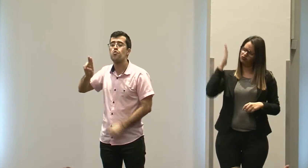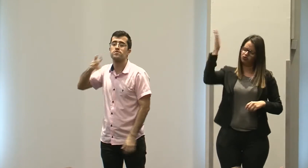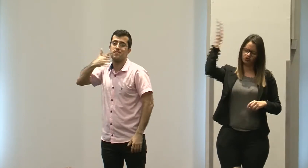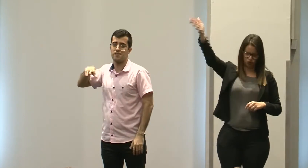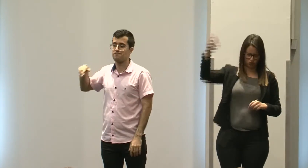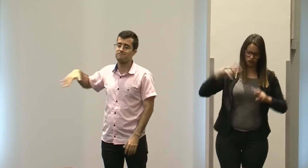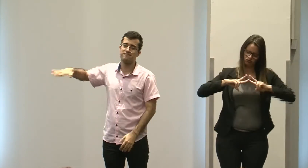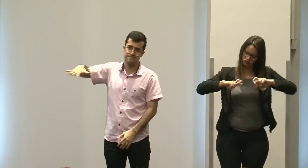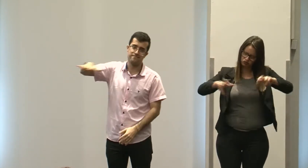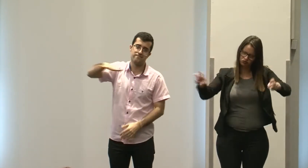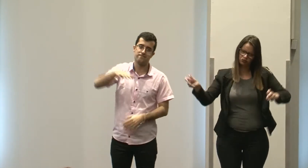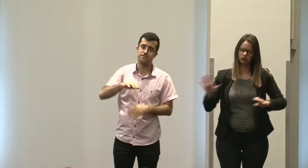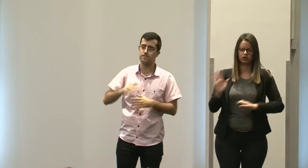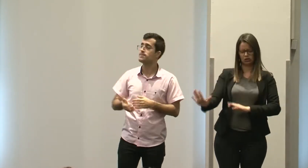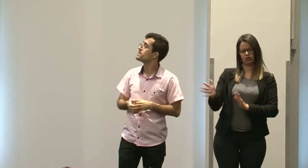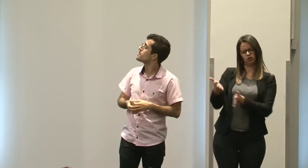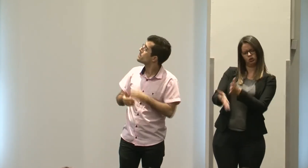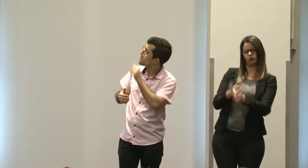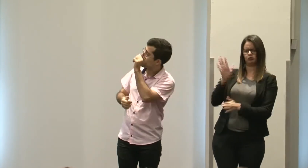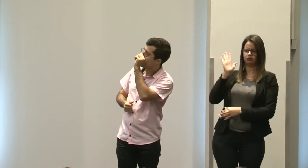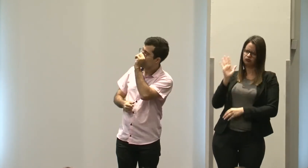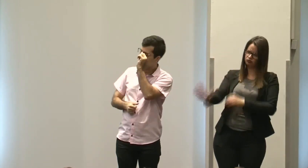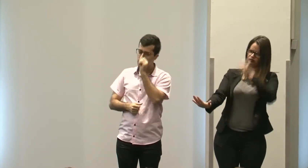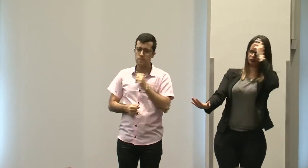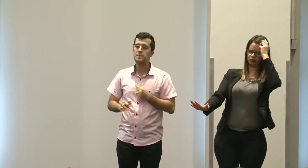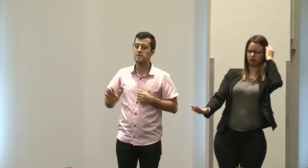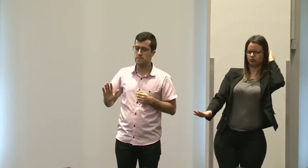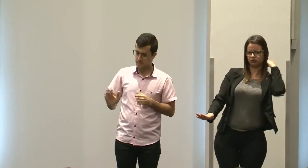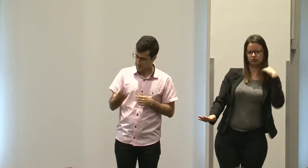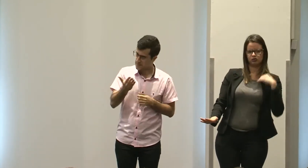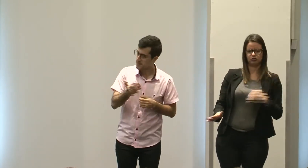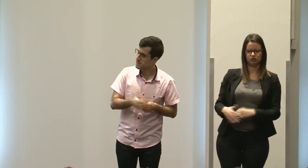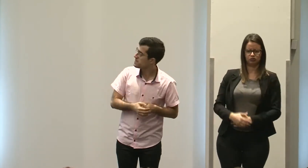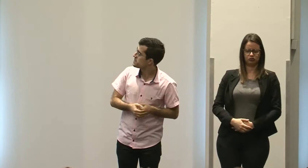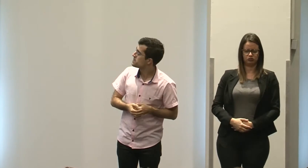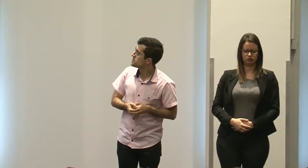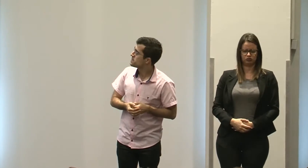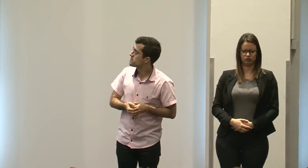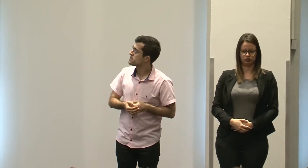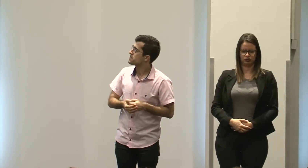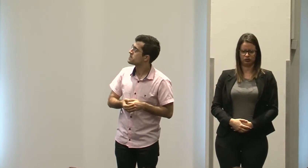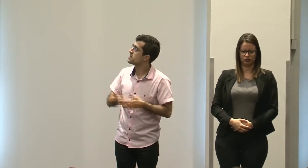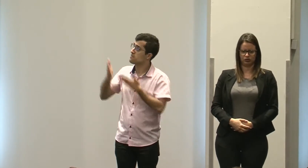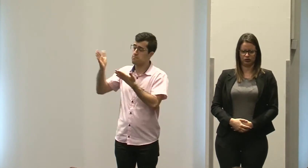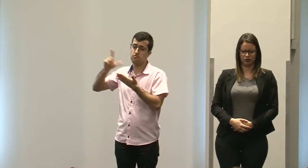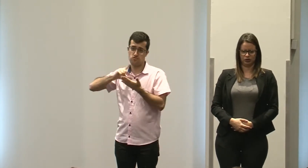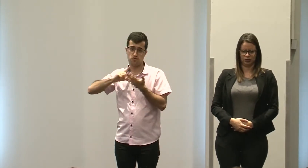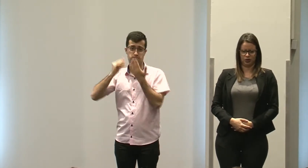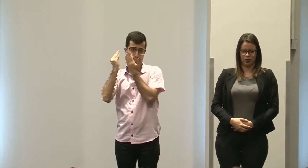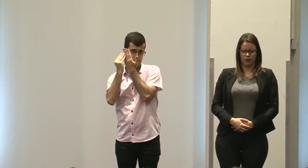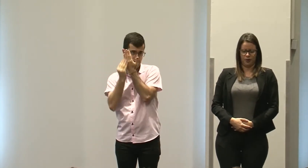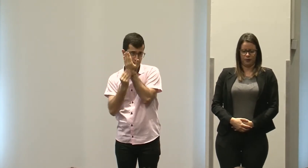melhor, porque é possível aprofundarmos essa pesquisa. Pode passar, por favor?